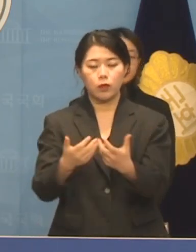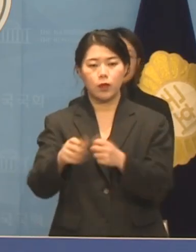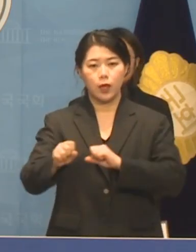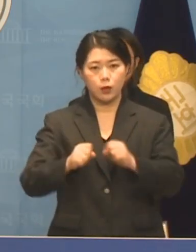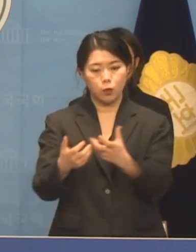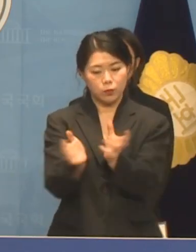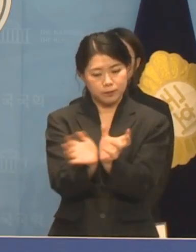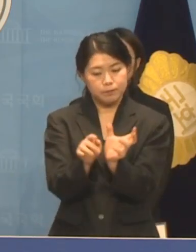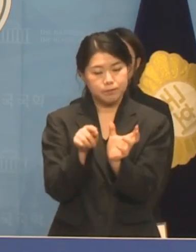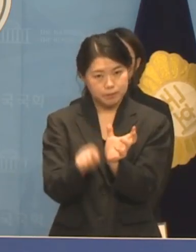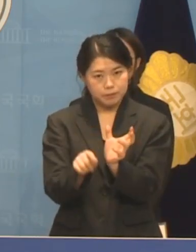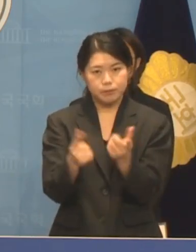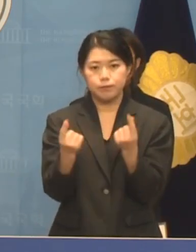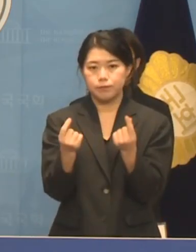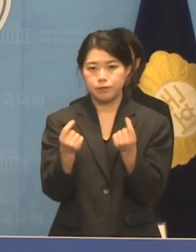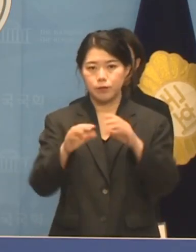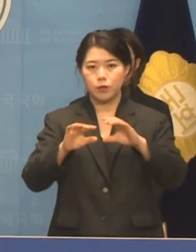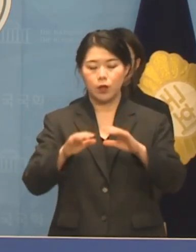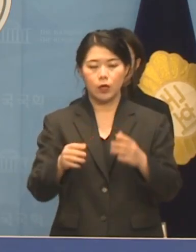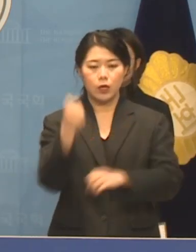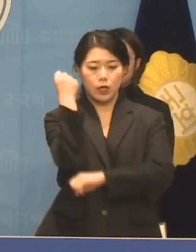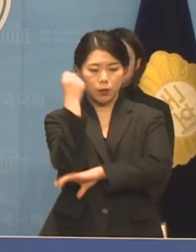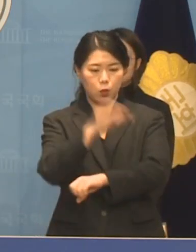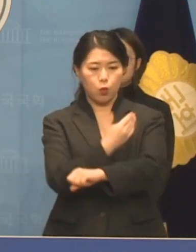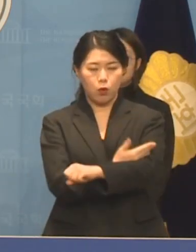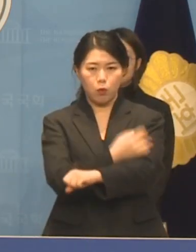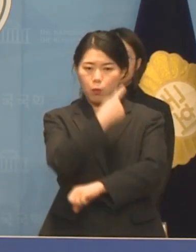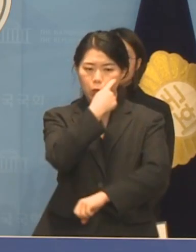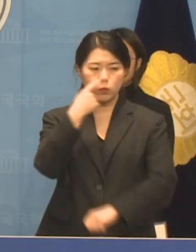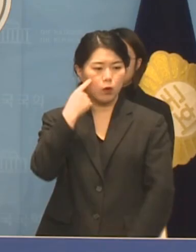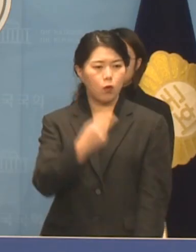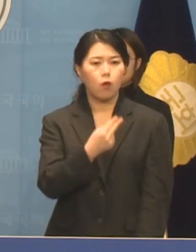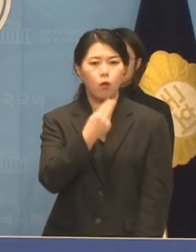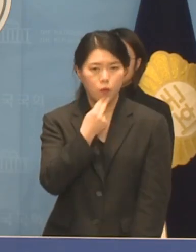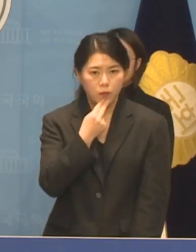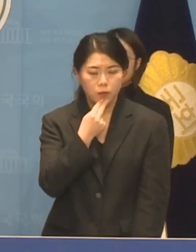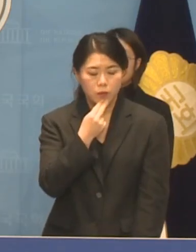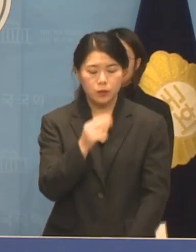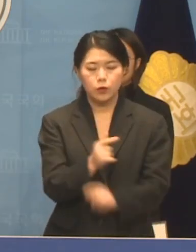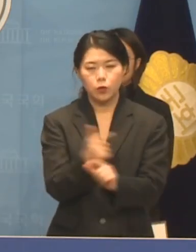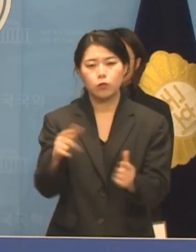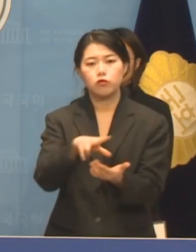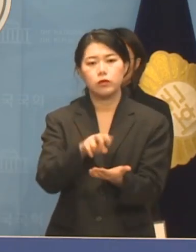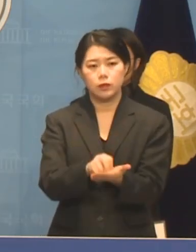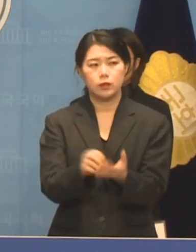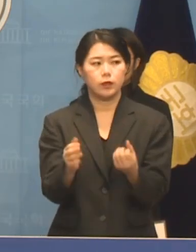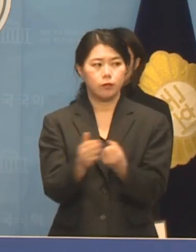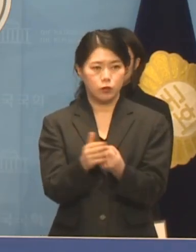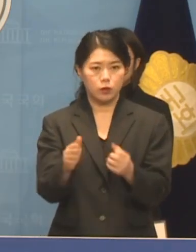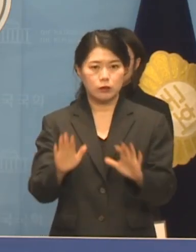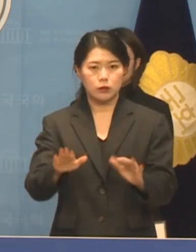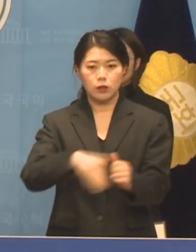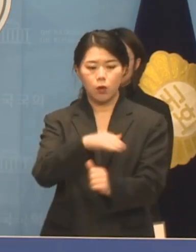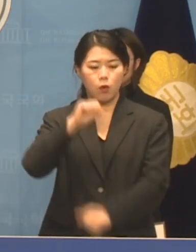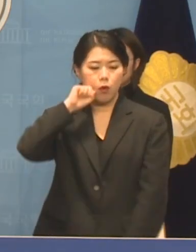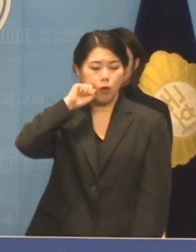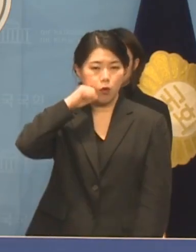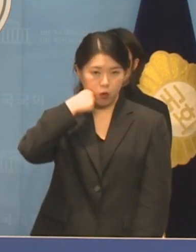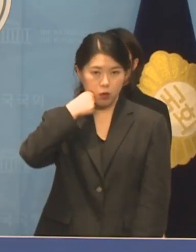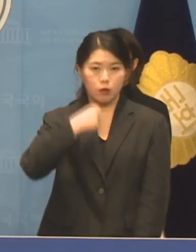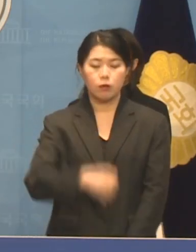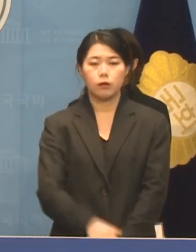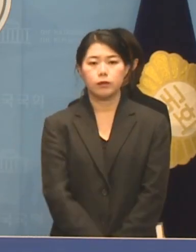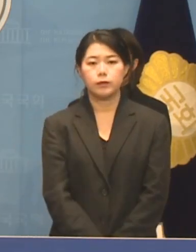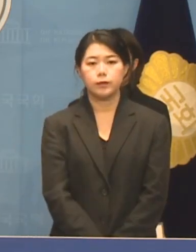단체 내에서 헌법상 기본권이 잘 보장되지 않고 있는 문제들 때문에 굉장히 좀 어려움을 겪고 있는 상황들이